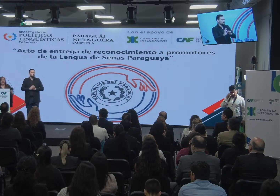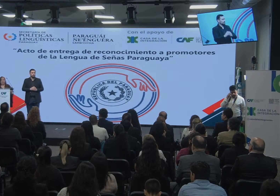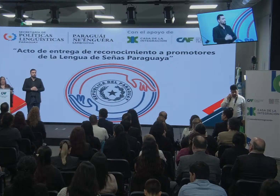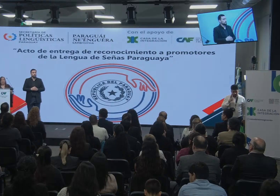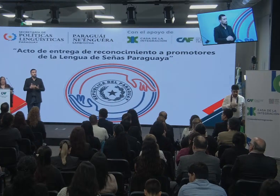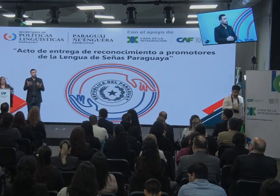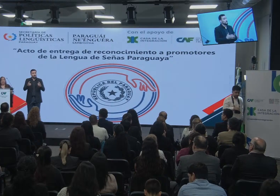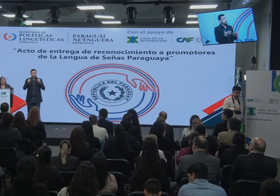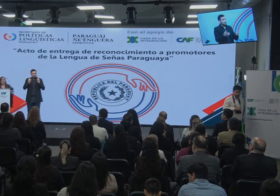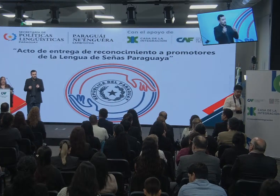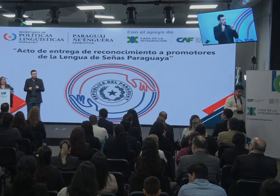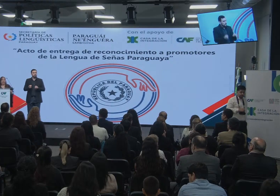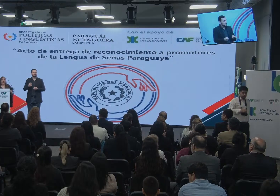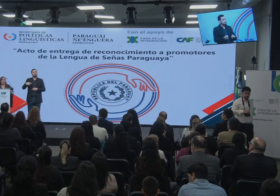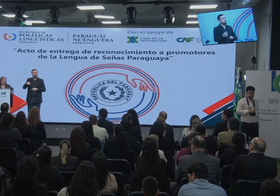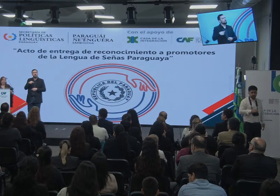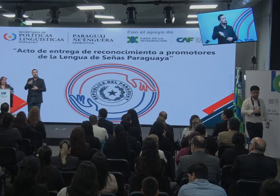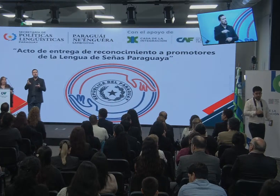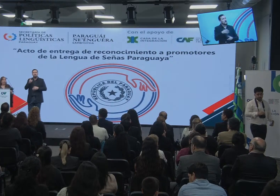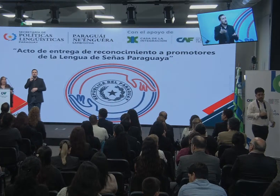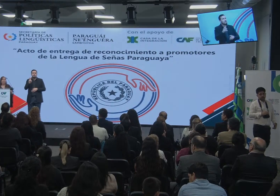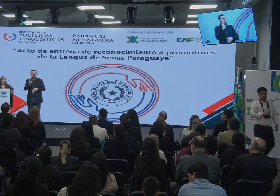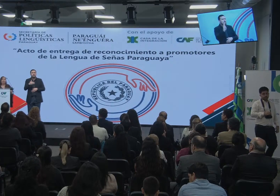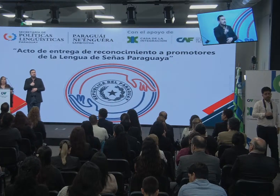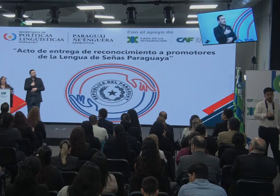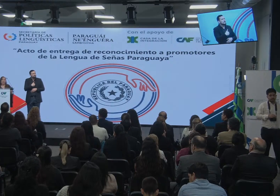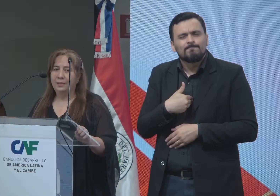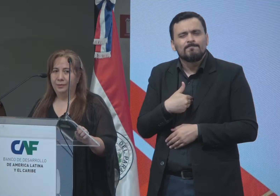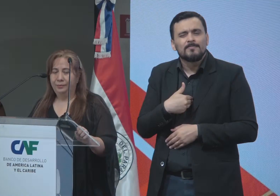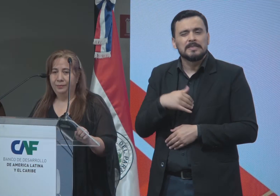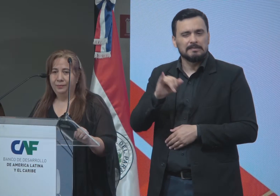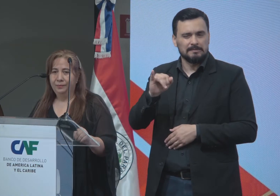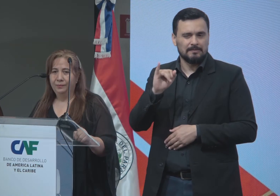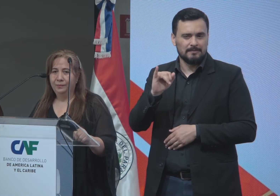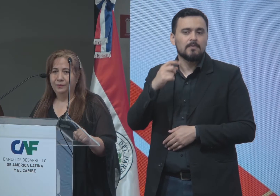Sentimos que nos falta mucho por hacer,